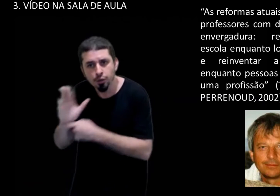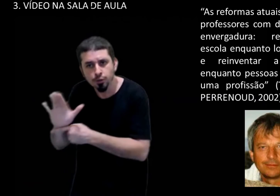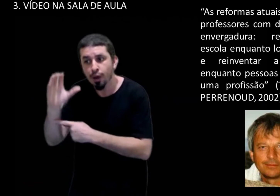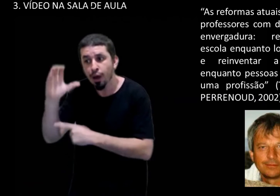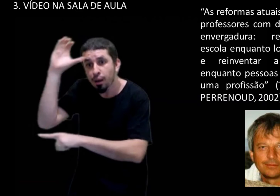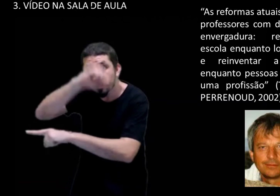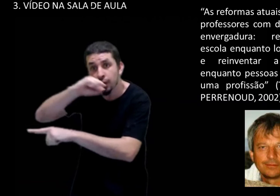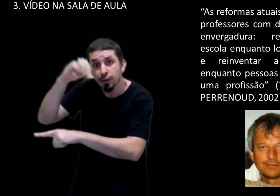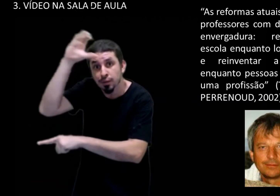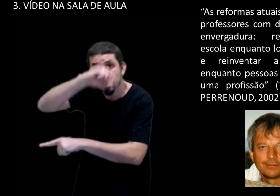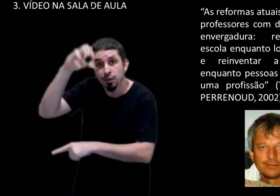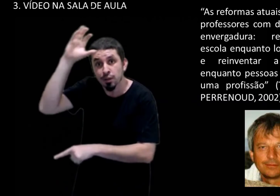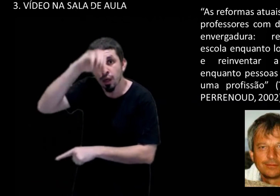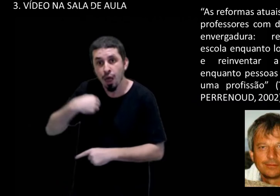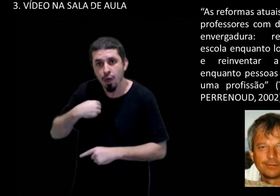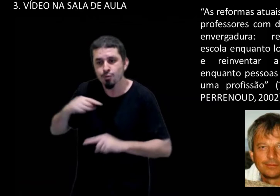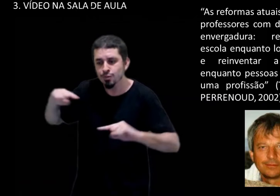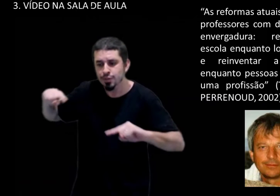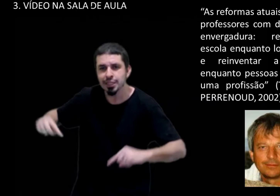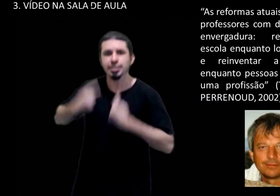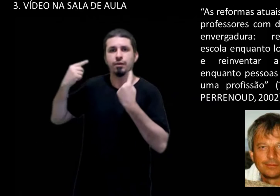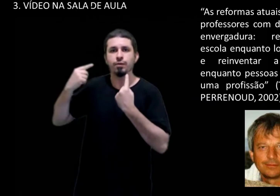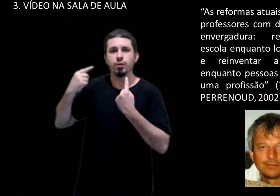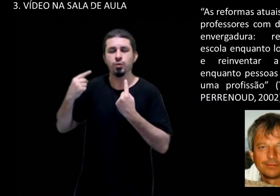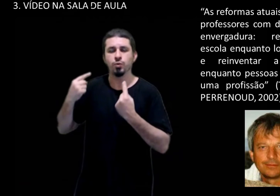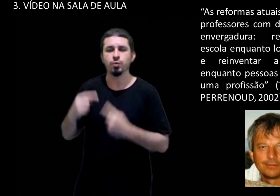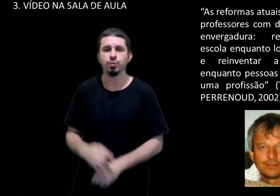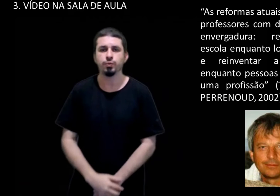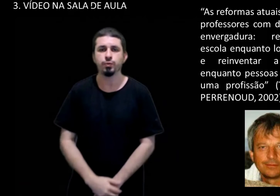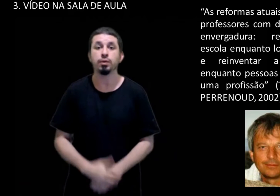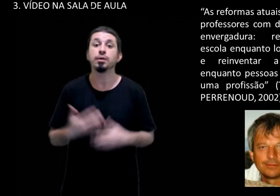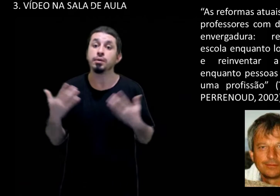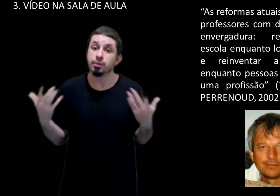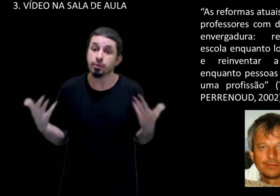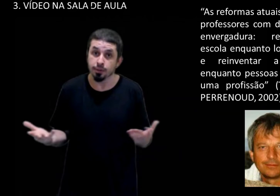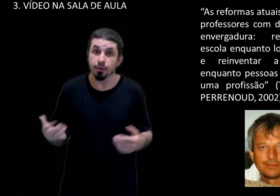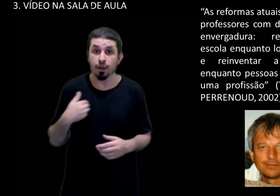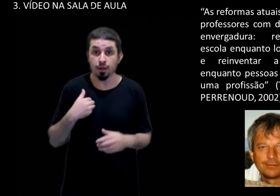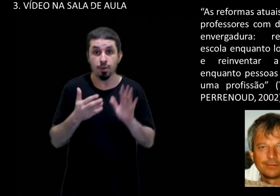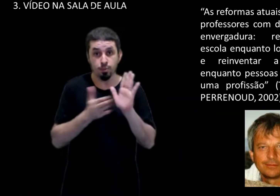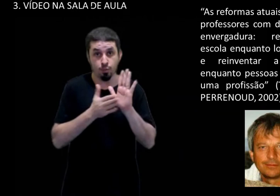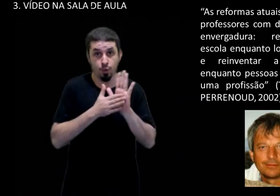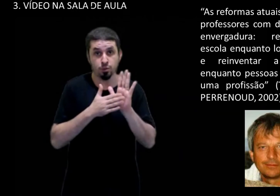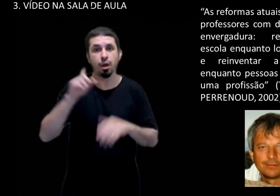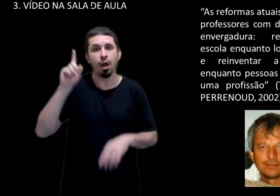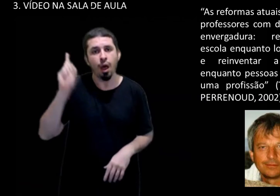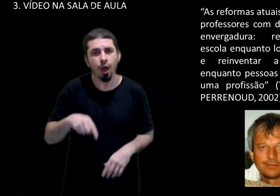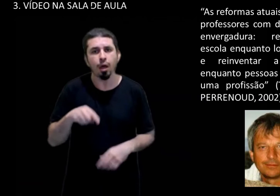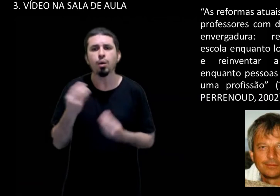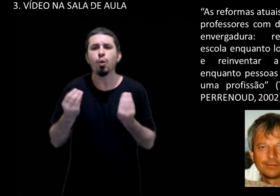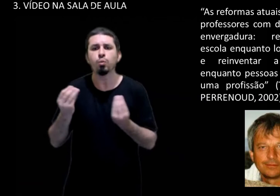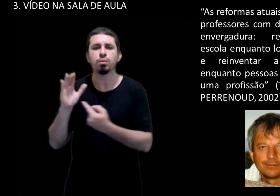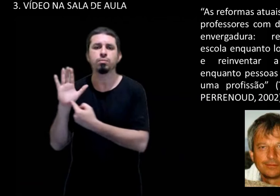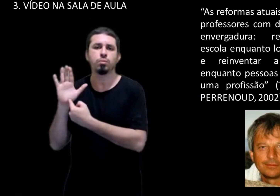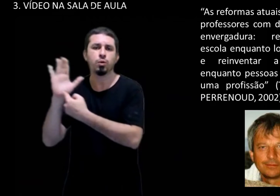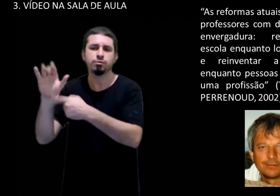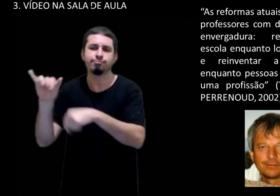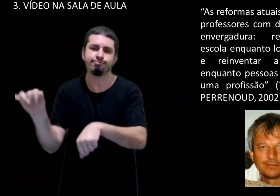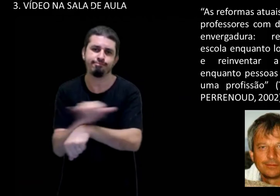capacitação apresenta, em sua essência, uma dinâmica que busca evidenciar de forma sucinta a importância da